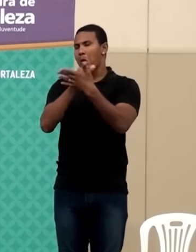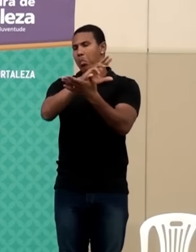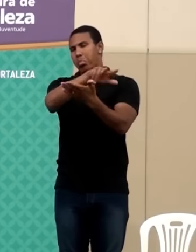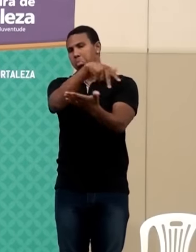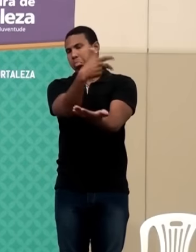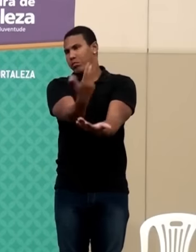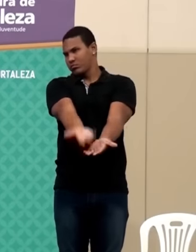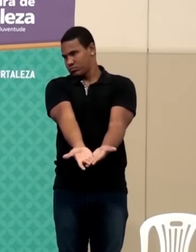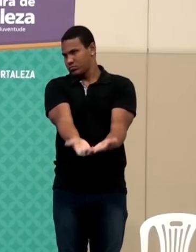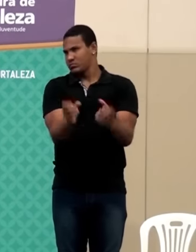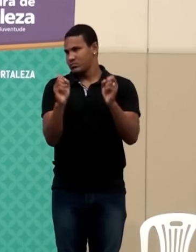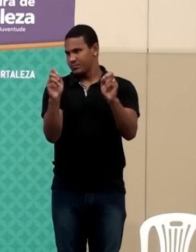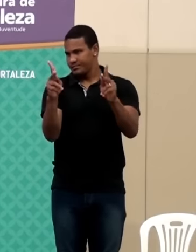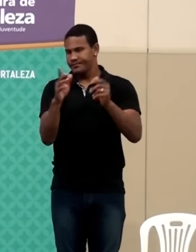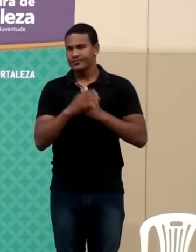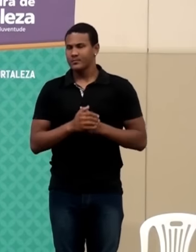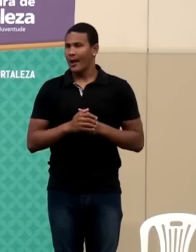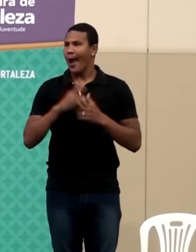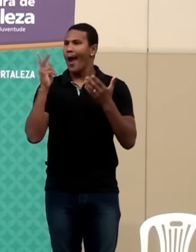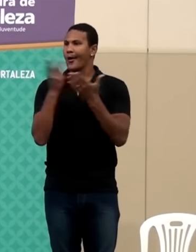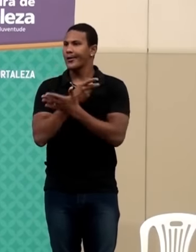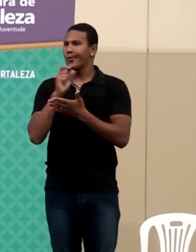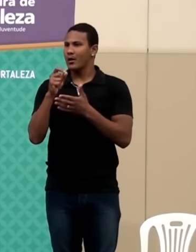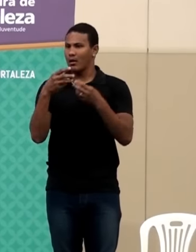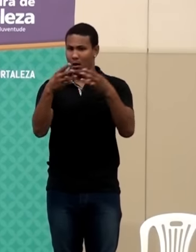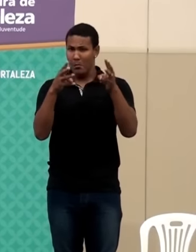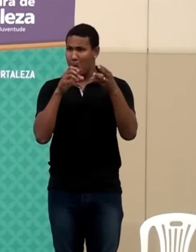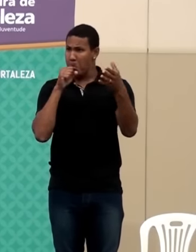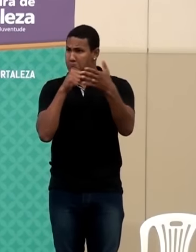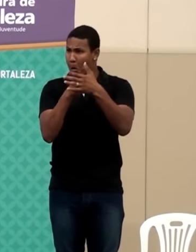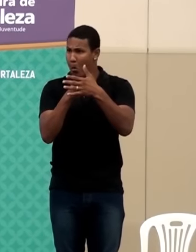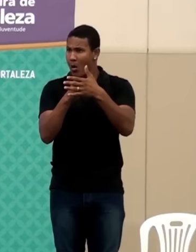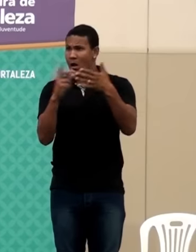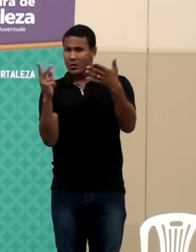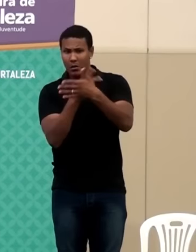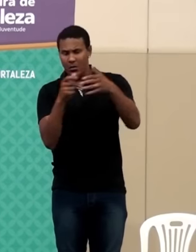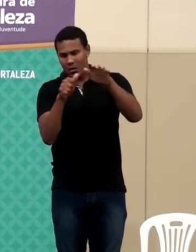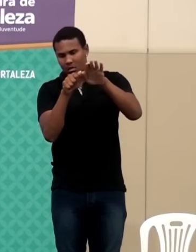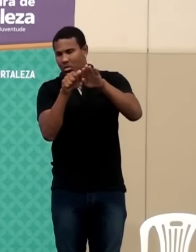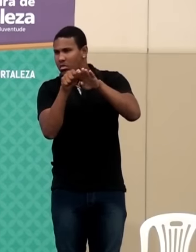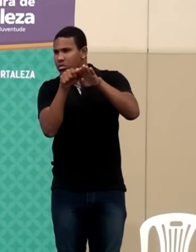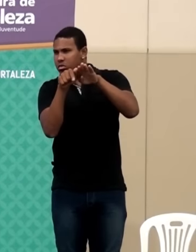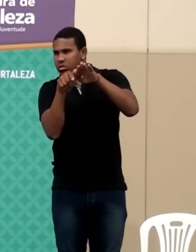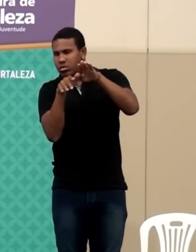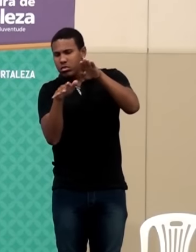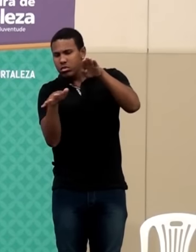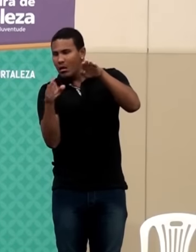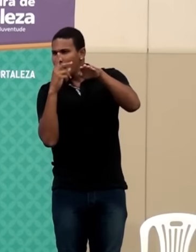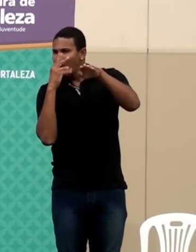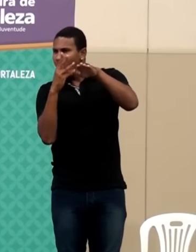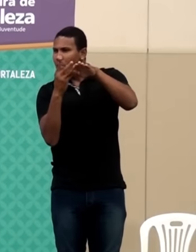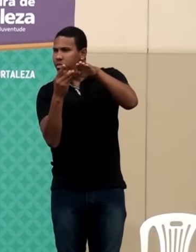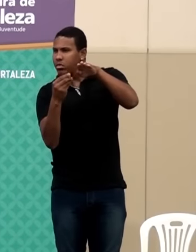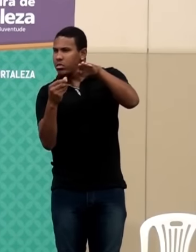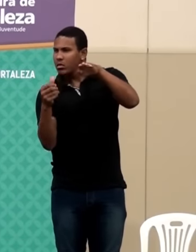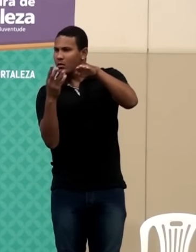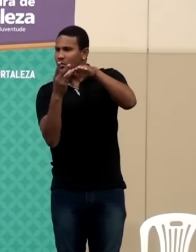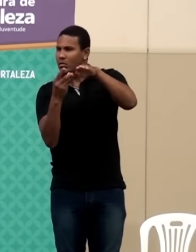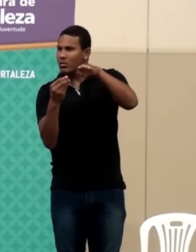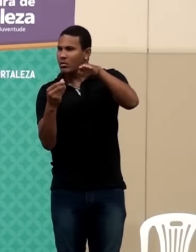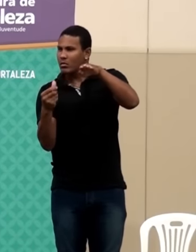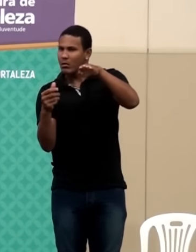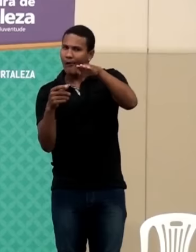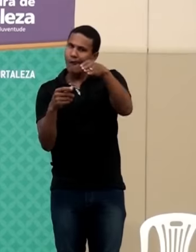ocorreu o vazamento do material transportado, atingindo o rio Piracicaba. Então, a carreta virou, o